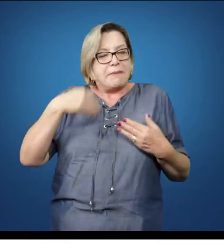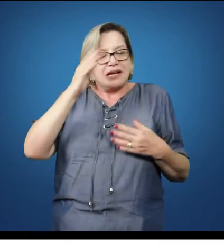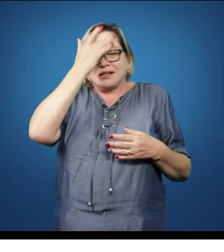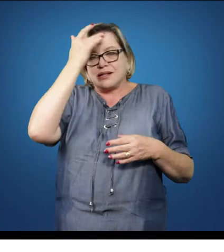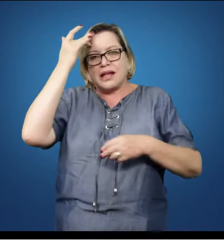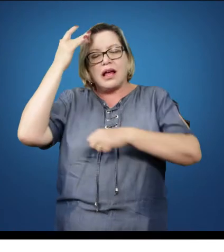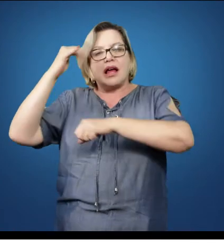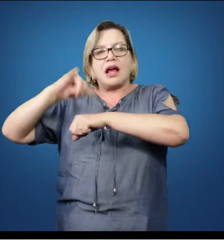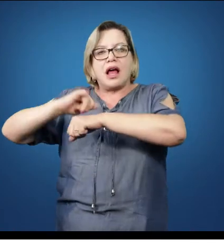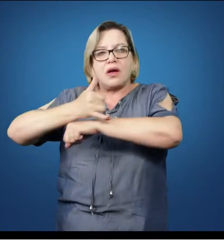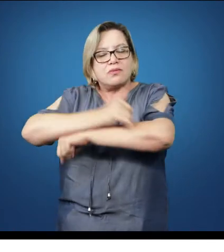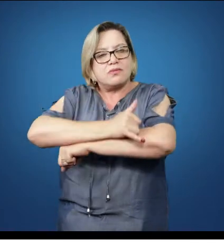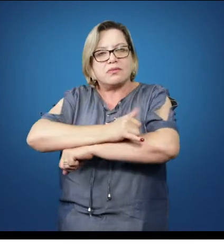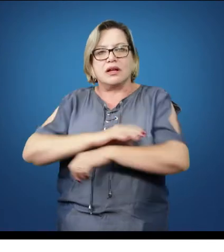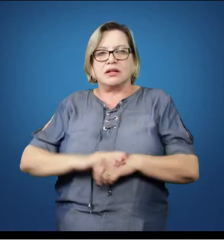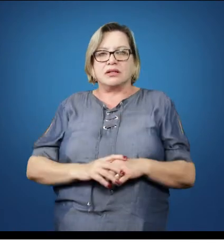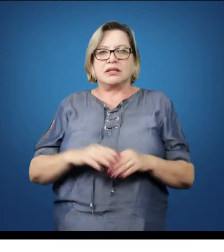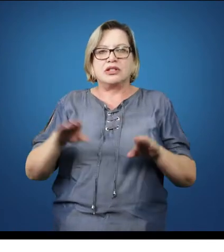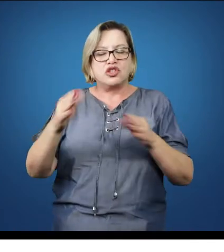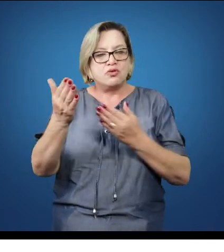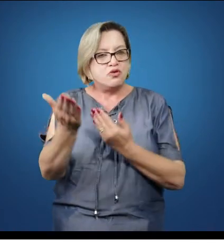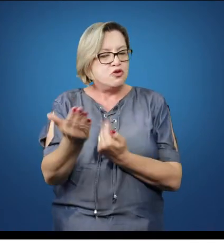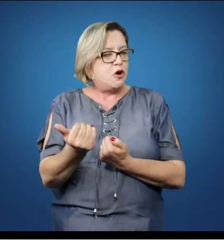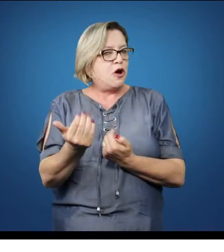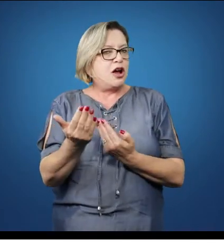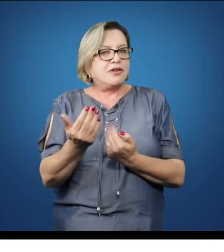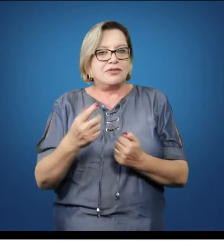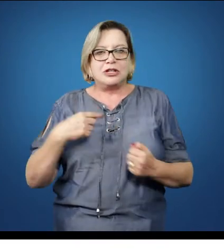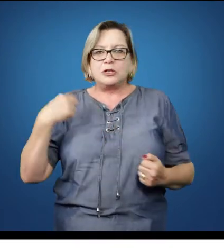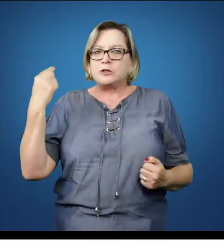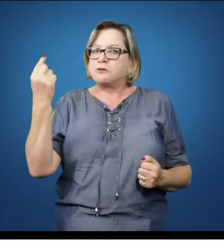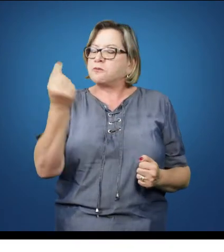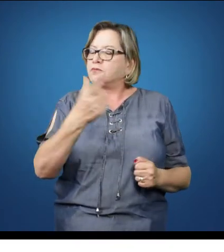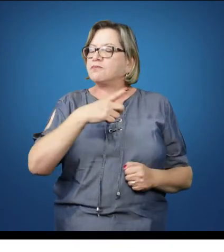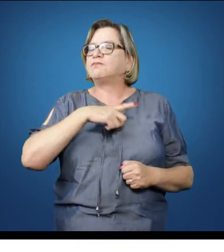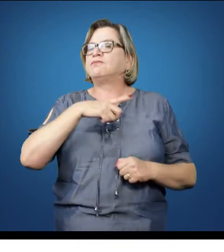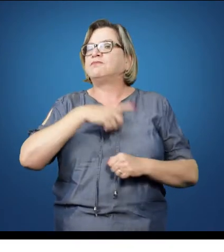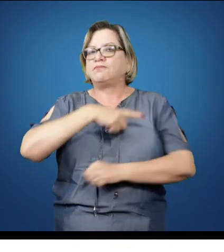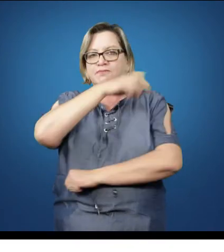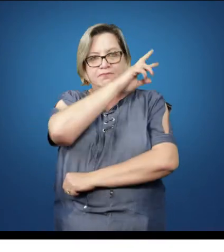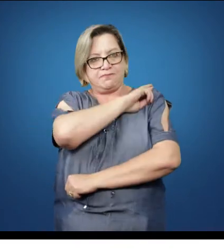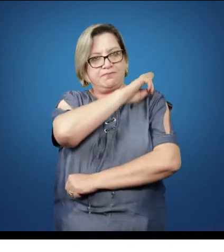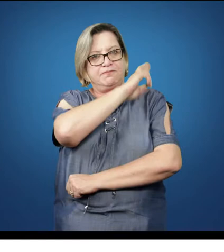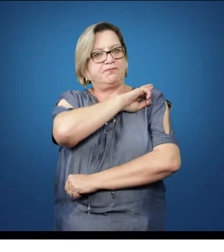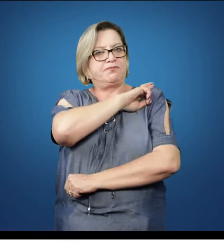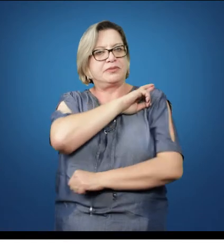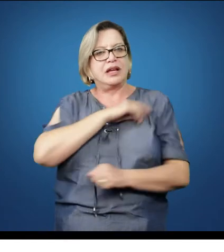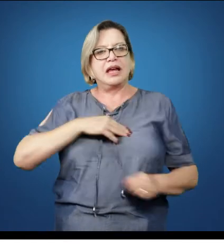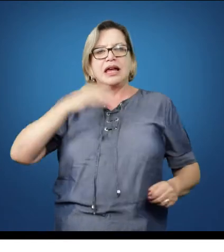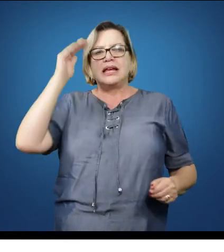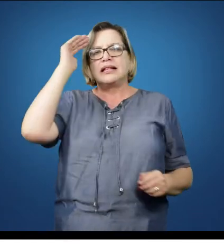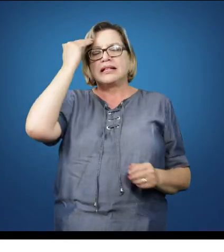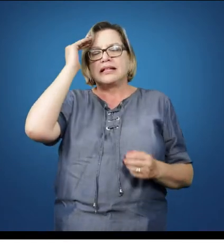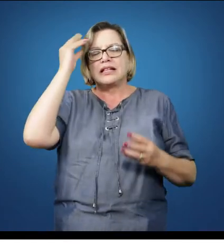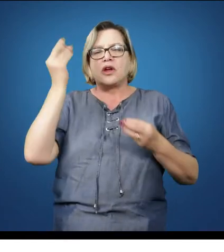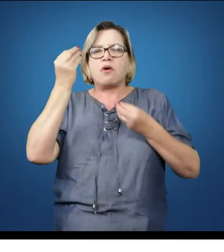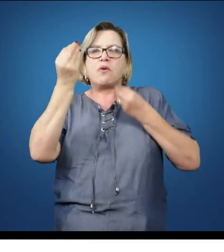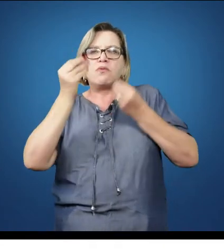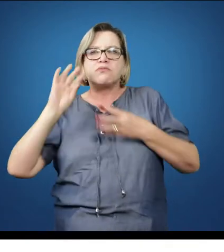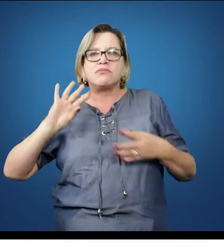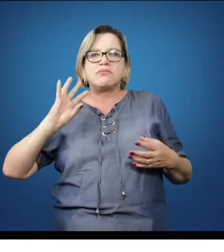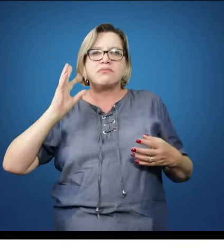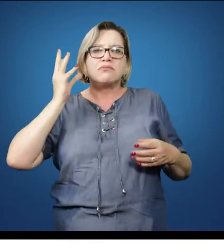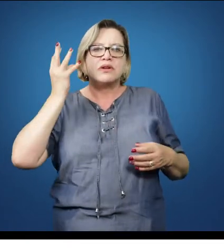principalmente entre adolescentes e nós temos responsabilidade sobre isso entender como funciona esse processo